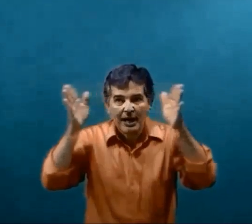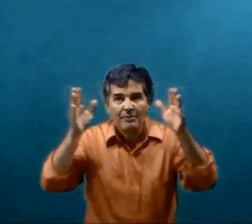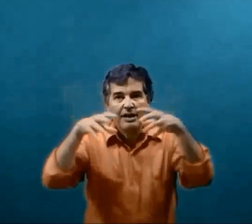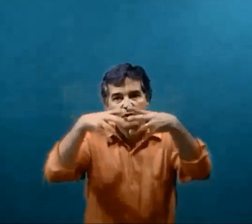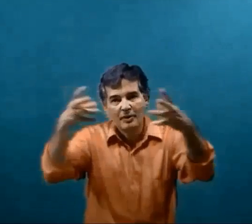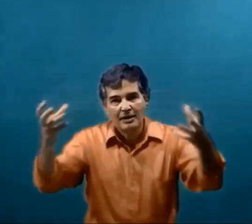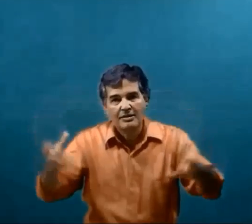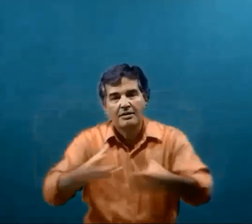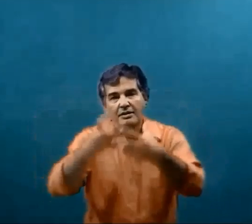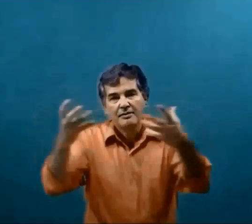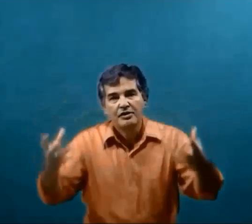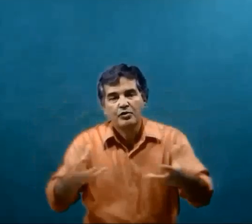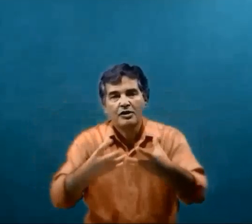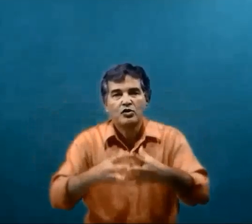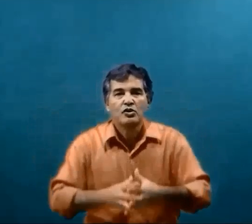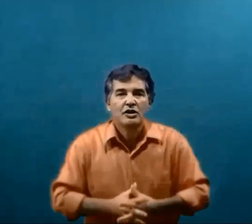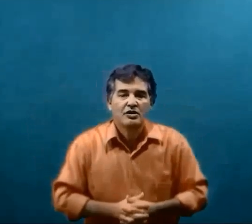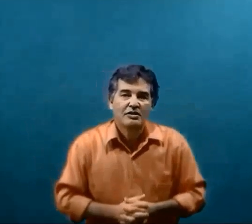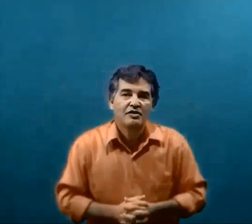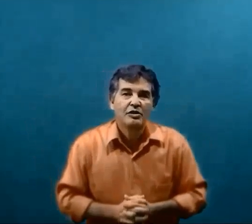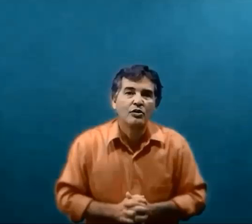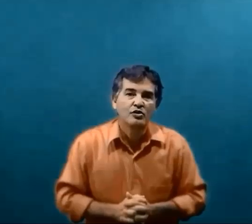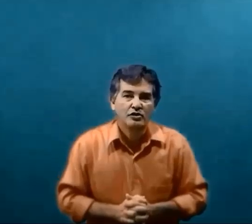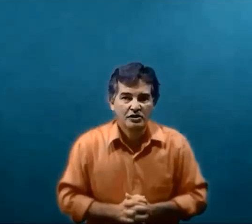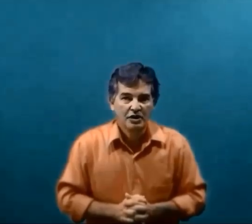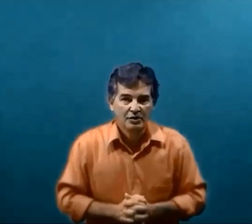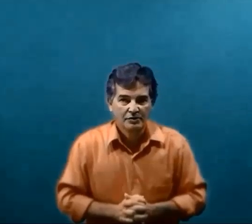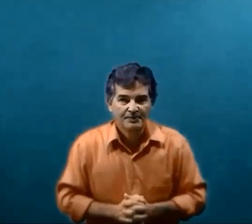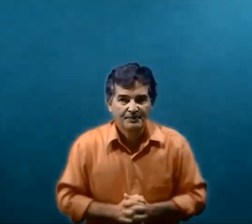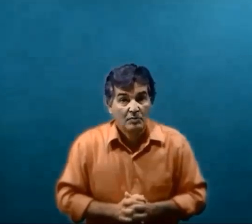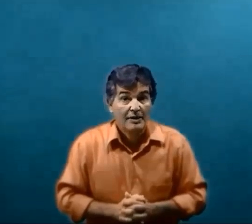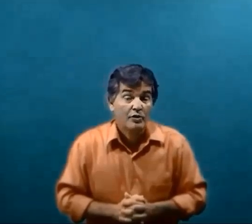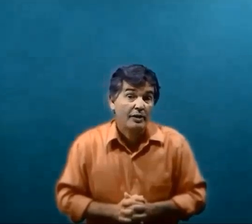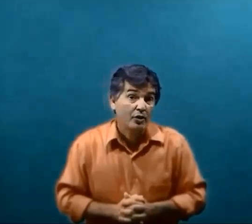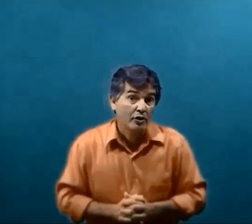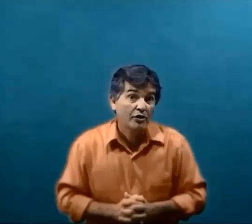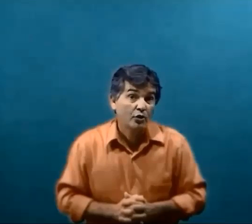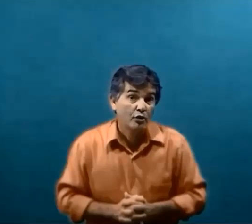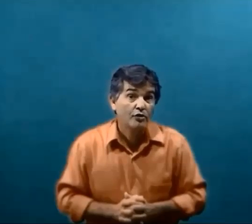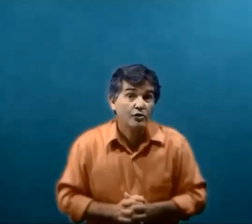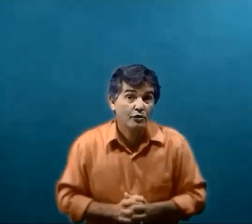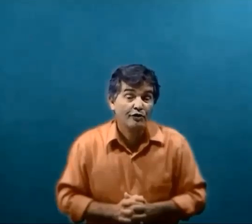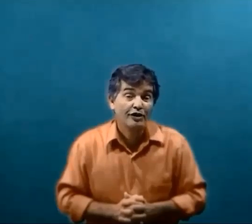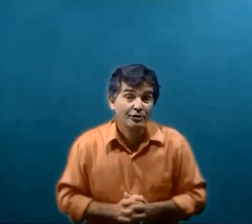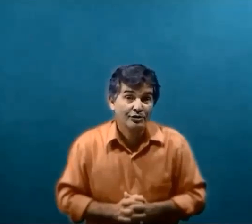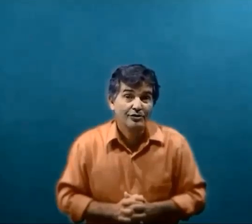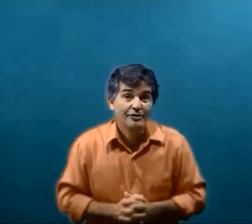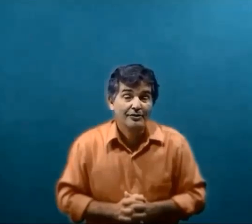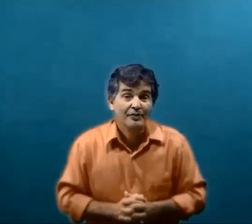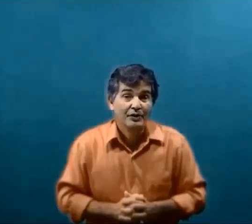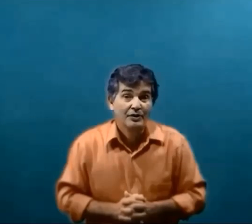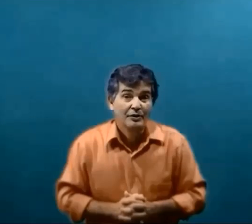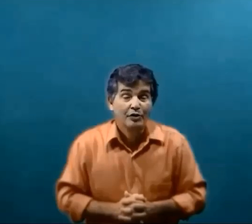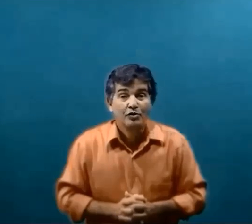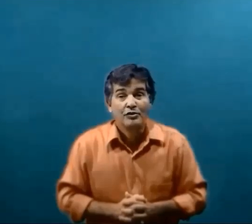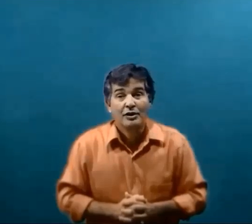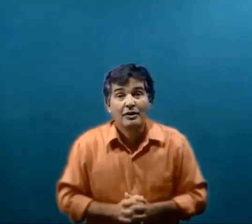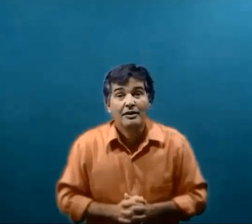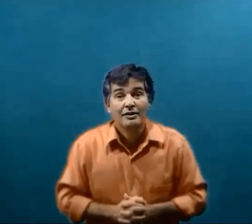a mente para as situações da nossa vida, do nosso cotidiano. Mas o maior de todos os conflitos foi quando,